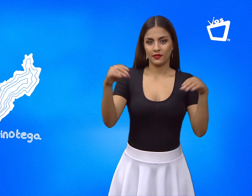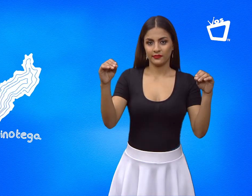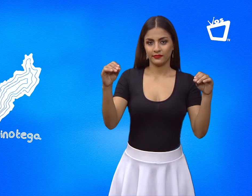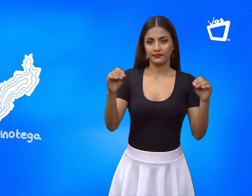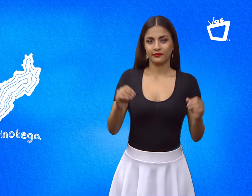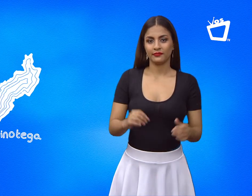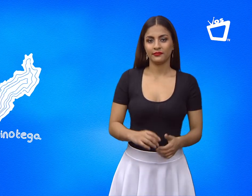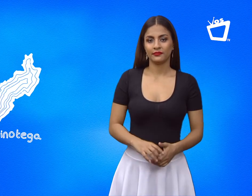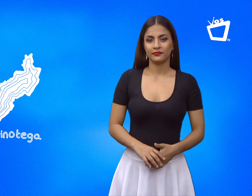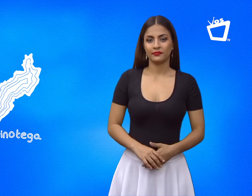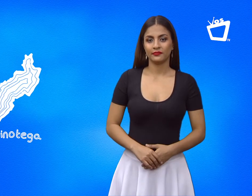Jinotega.